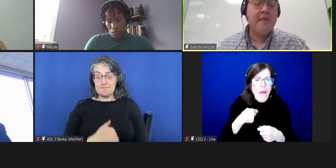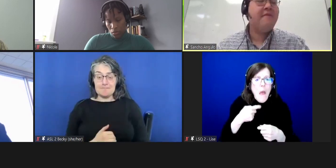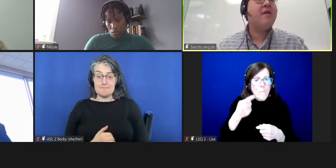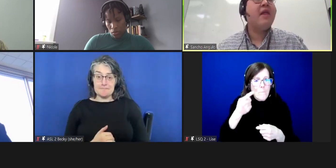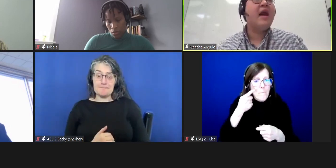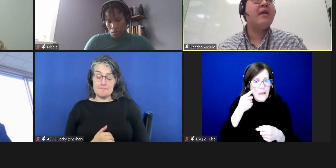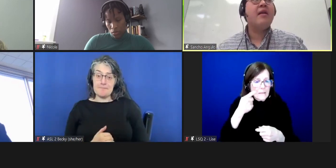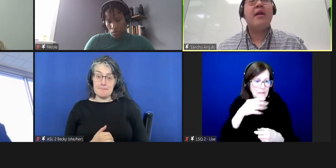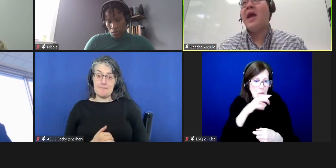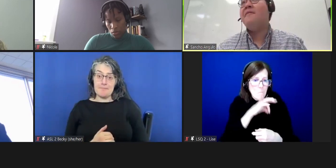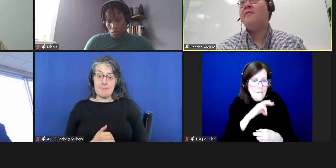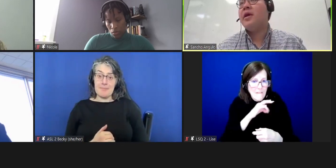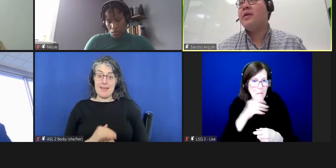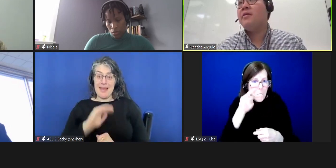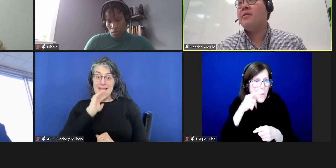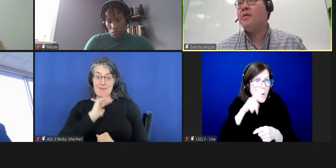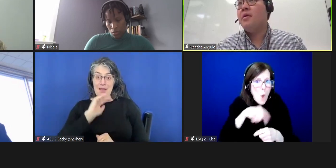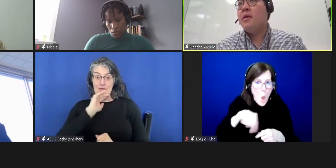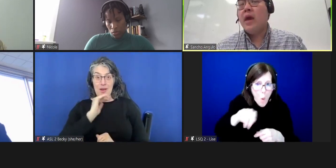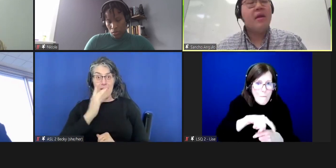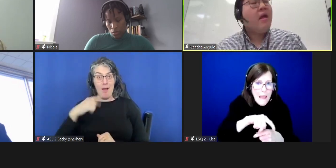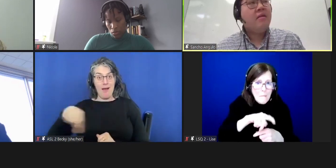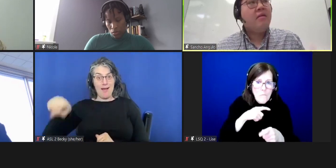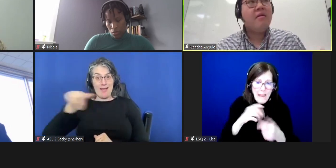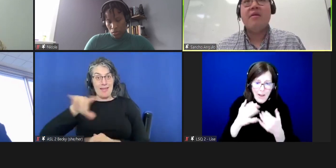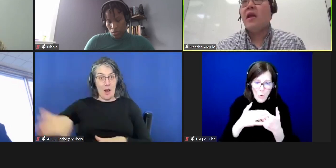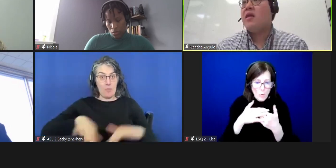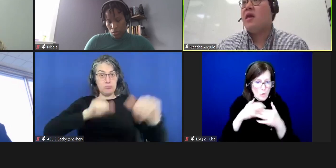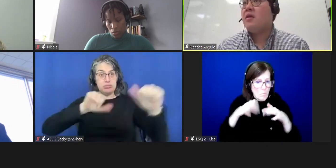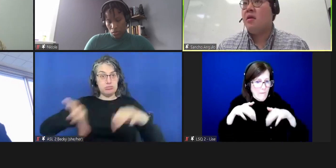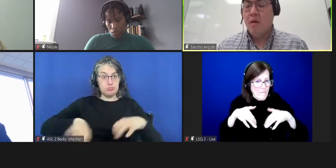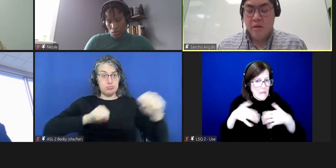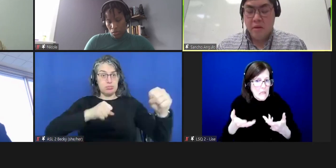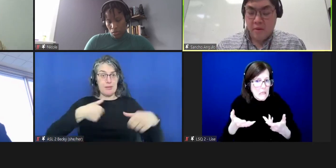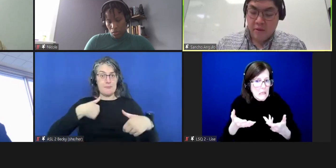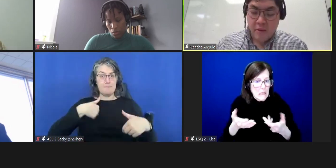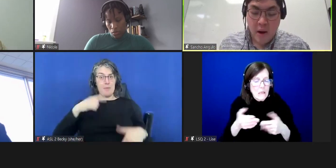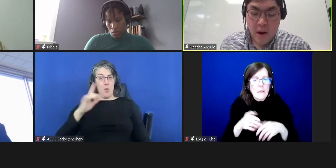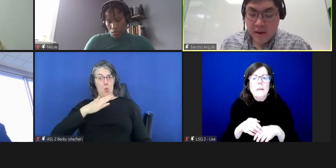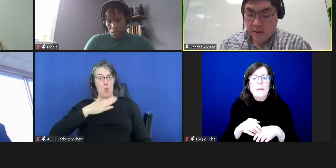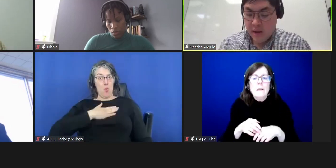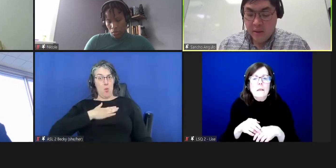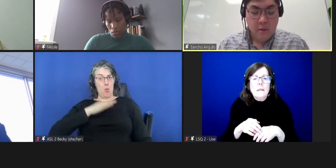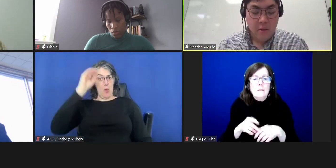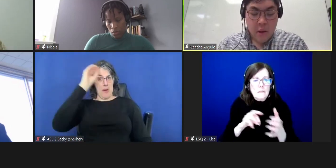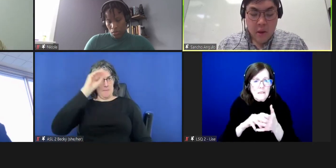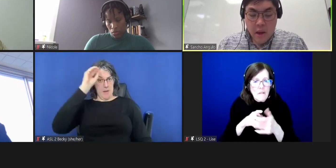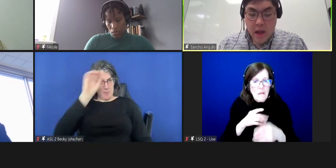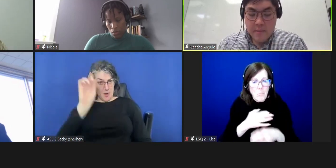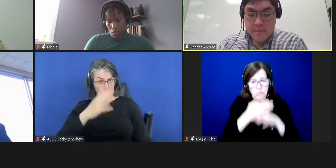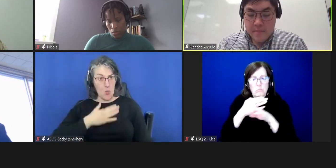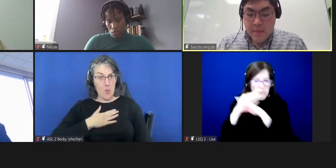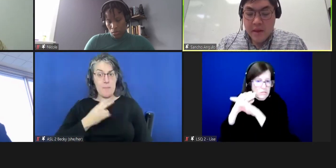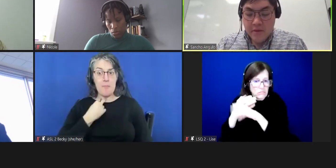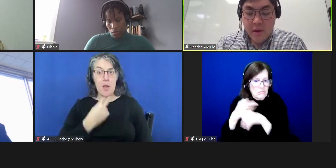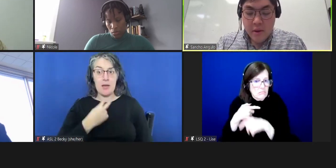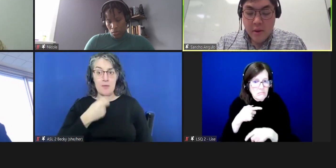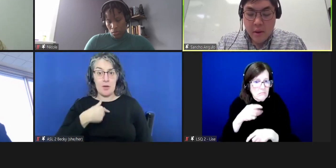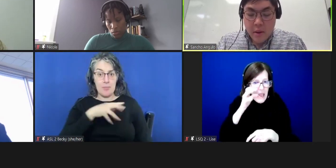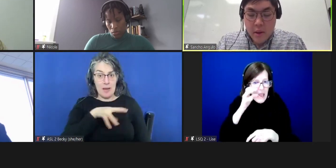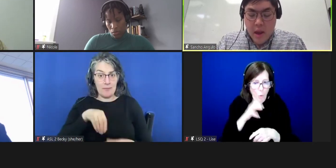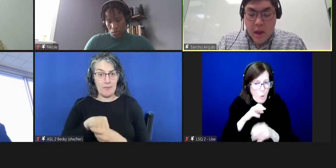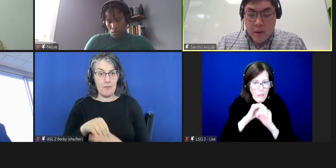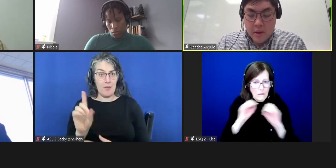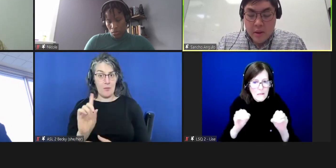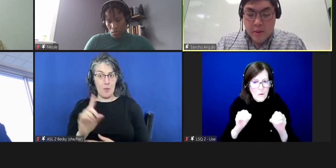sans me consulter. Et donc, je n'avais pas, on me bâillonnait, on ne m'écoutait pas, en